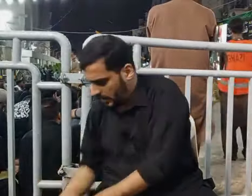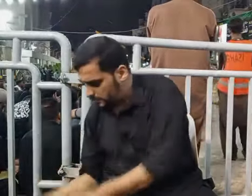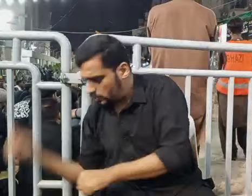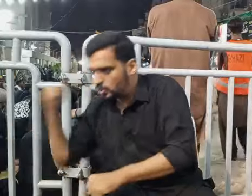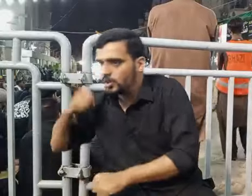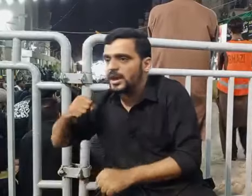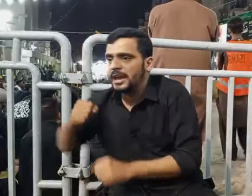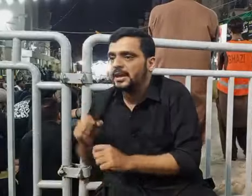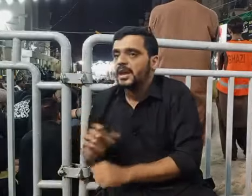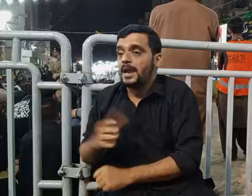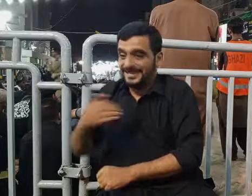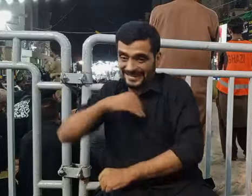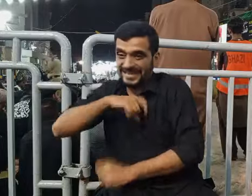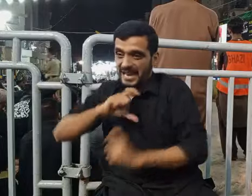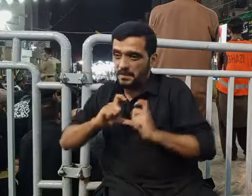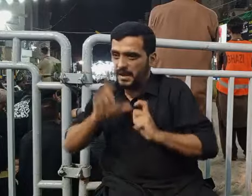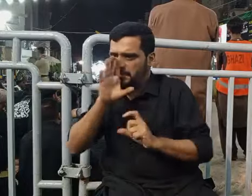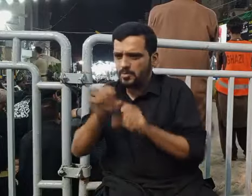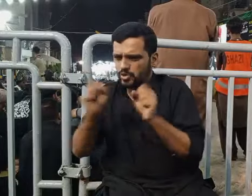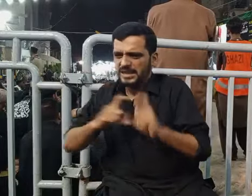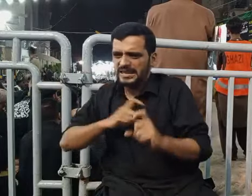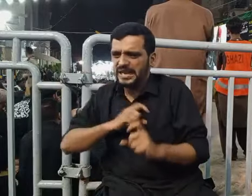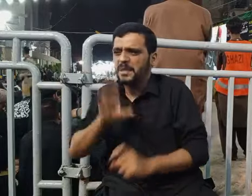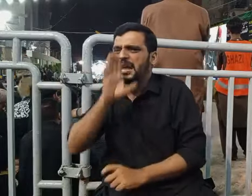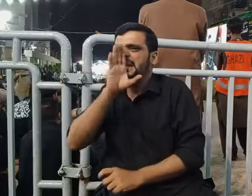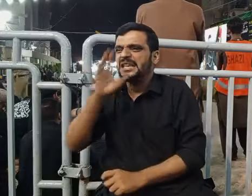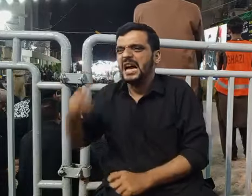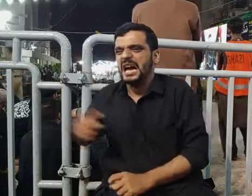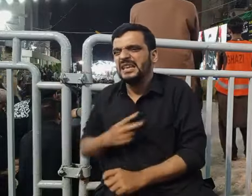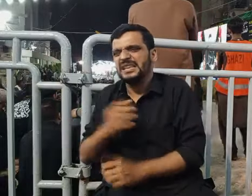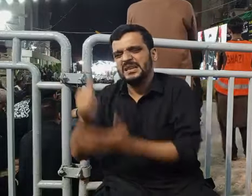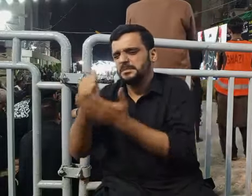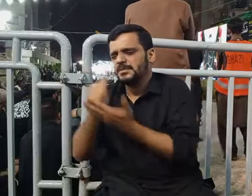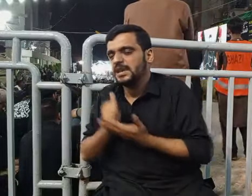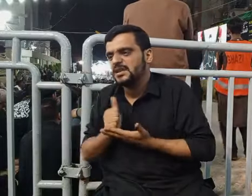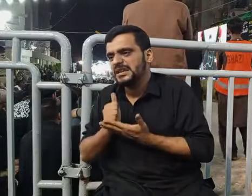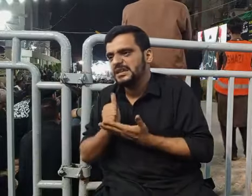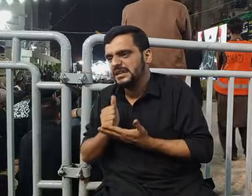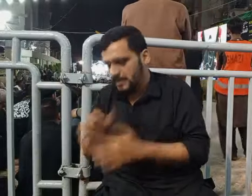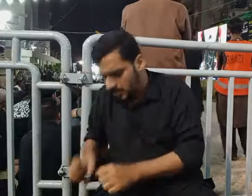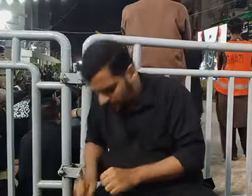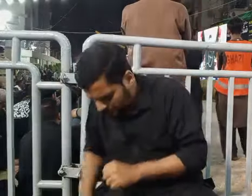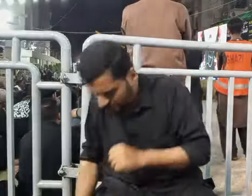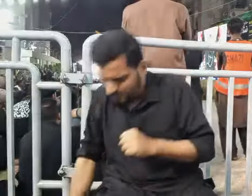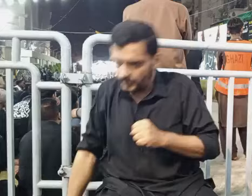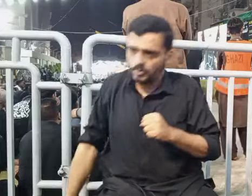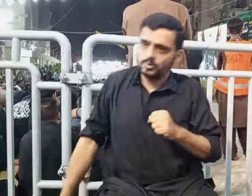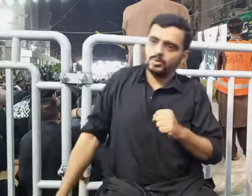انگلیاں اٹھائیں، یا علی مدد کہہ کے شکستہ استخوان اٹھائے، اور اس کے بعد کٹری کو بند